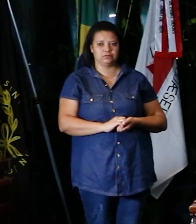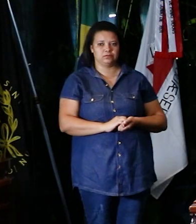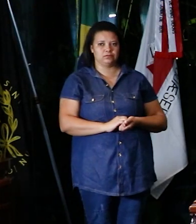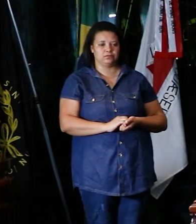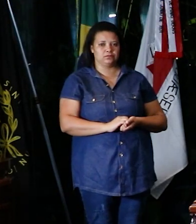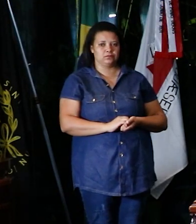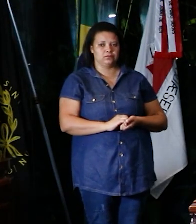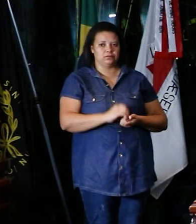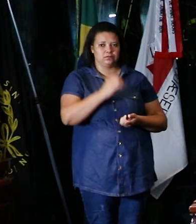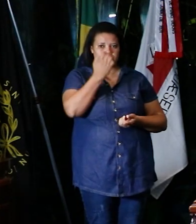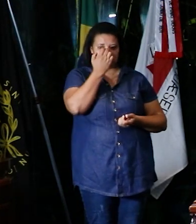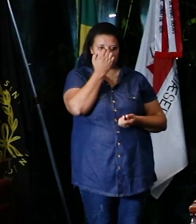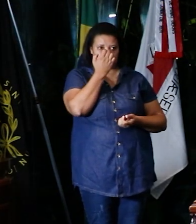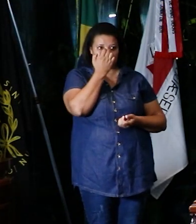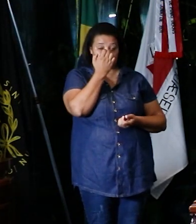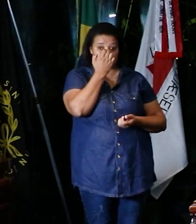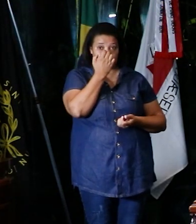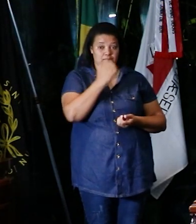Como é que é seu nome?